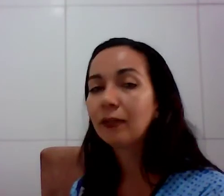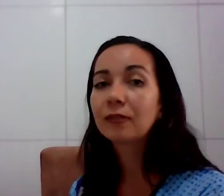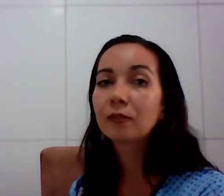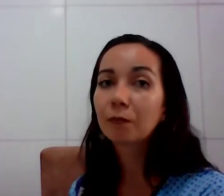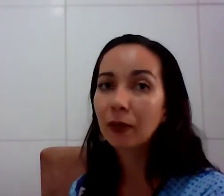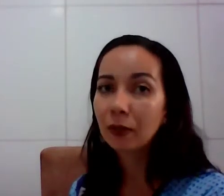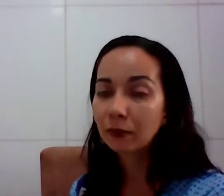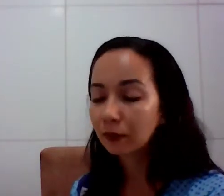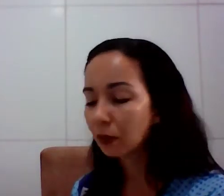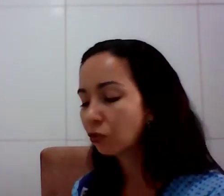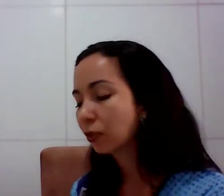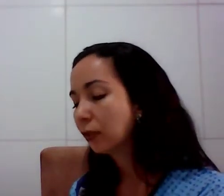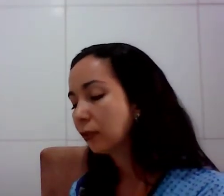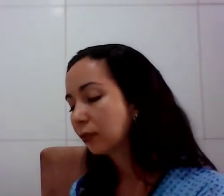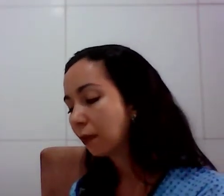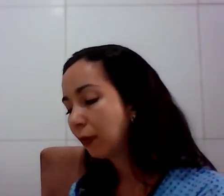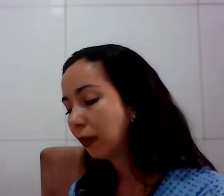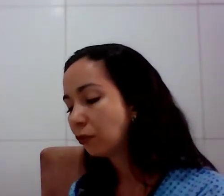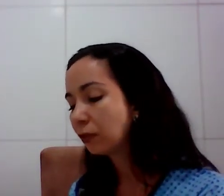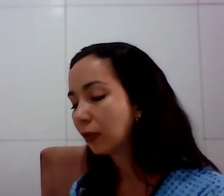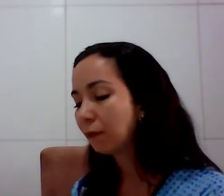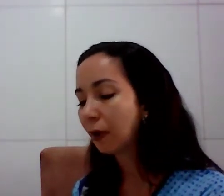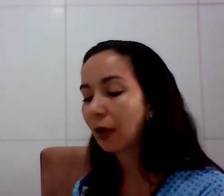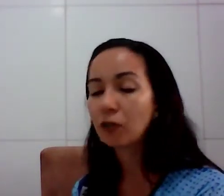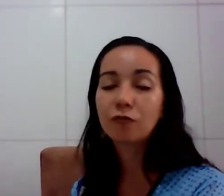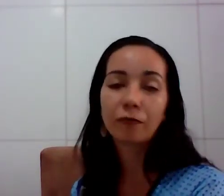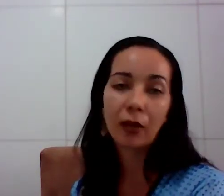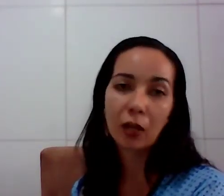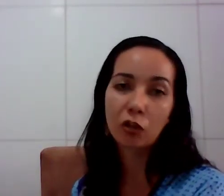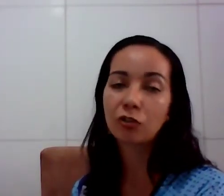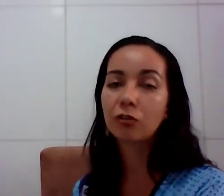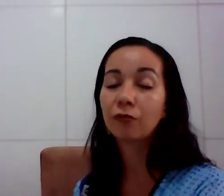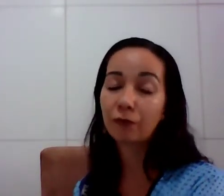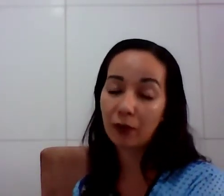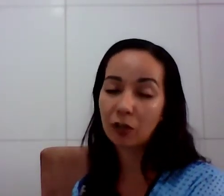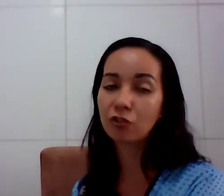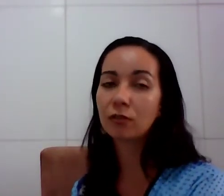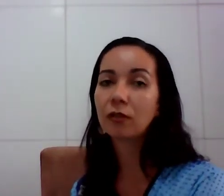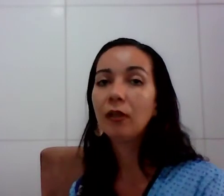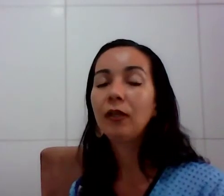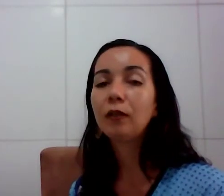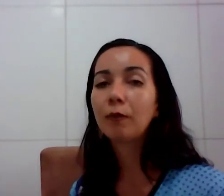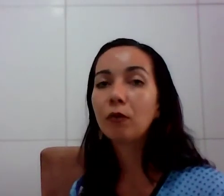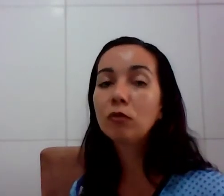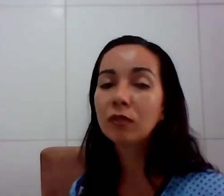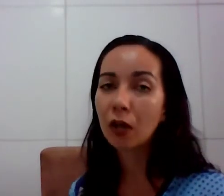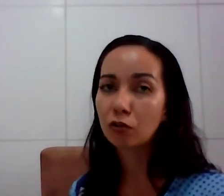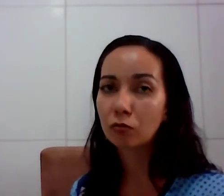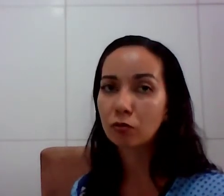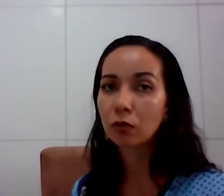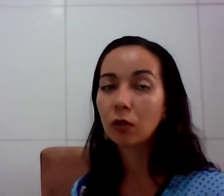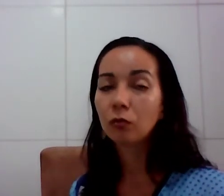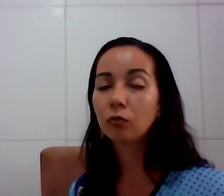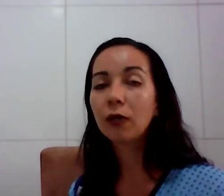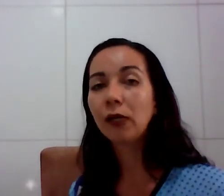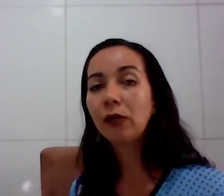das plantas, sementes, animais, flechas e também os astros. Tudo aquilo que